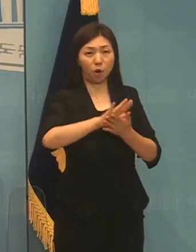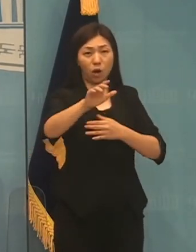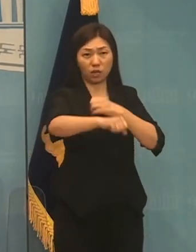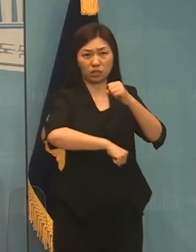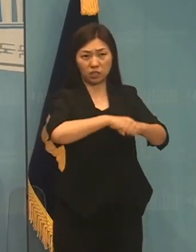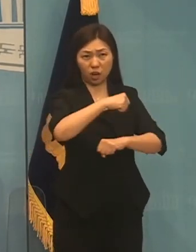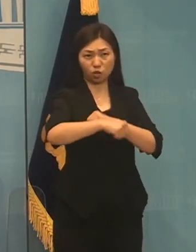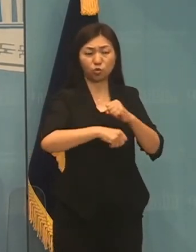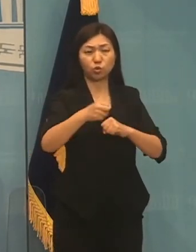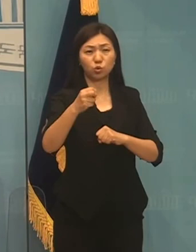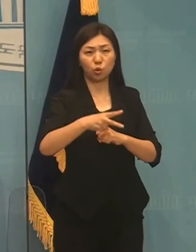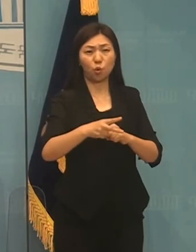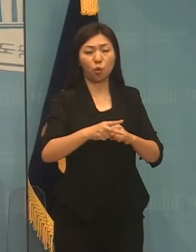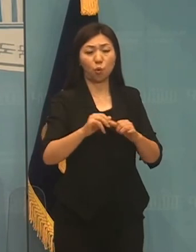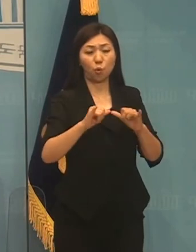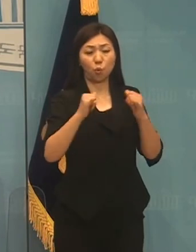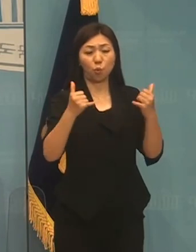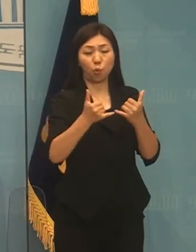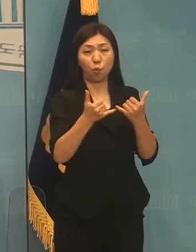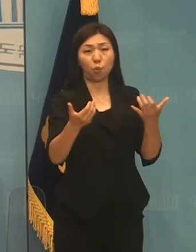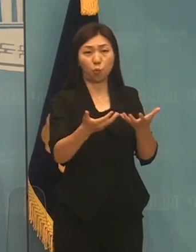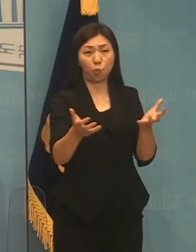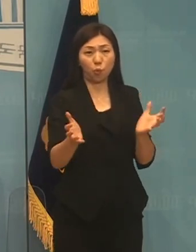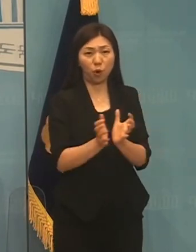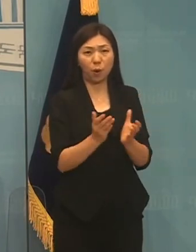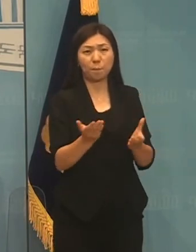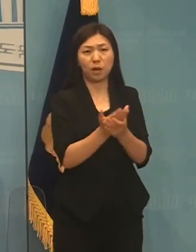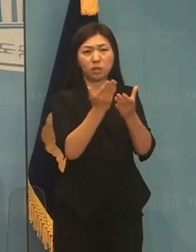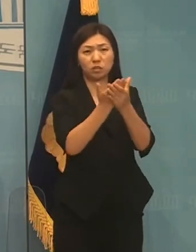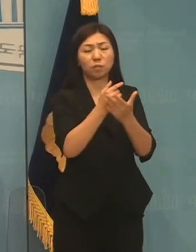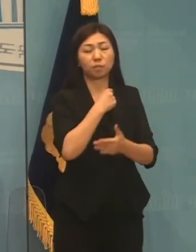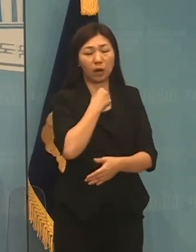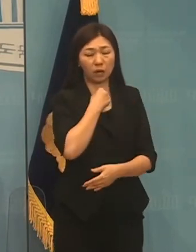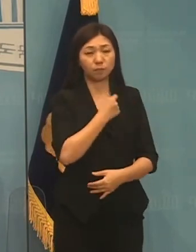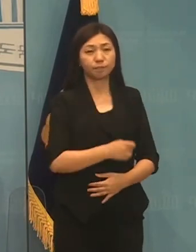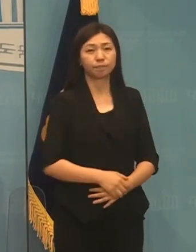그리고 공동 번영을 향하기를 원하고 있습니다.